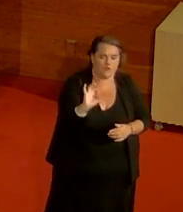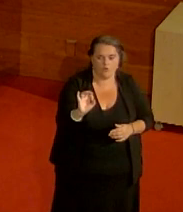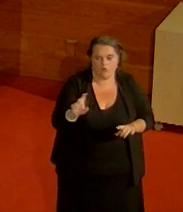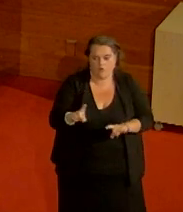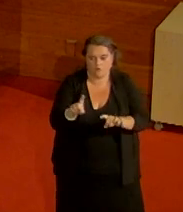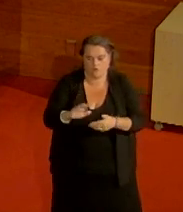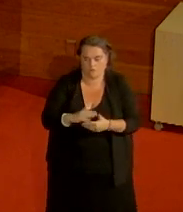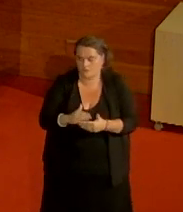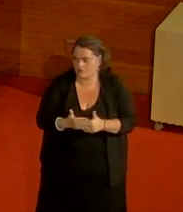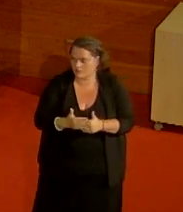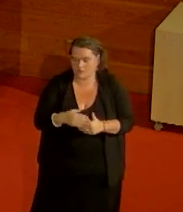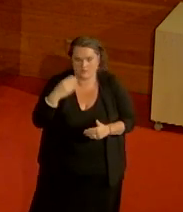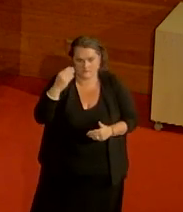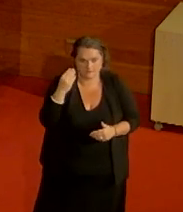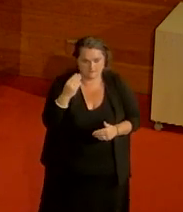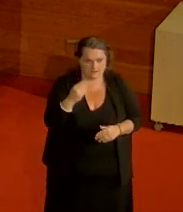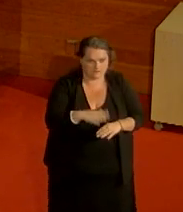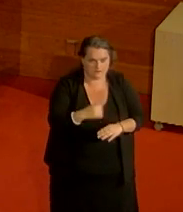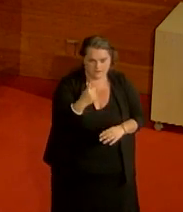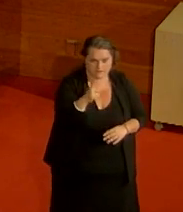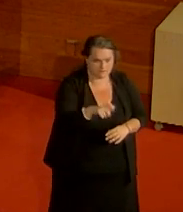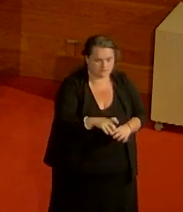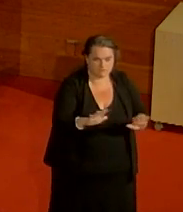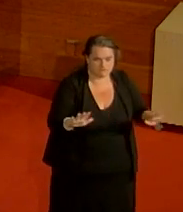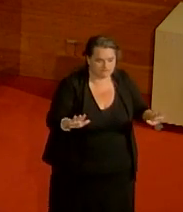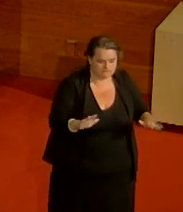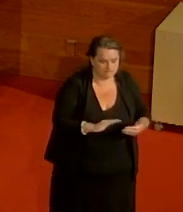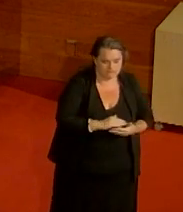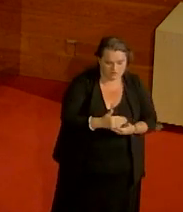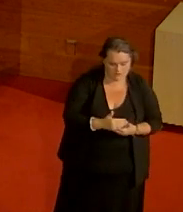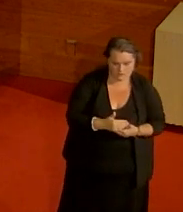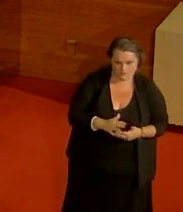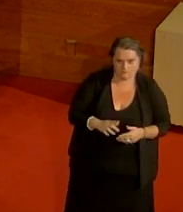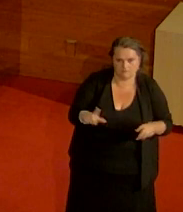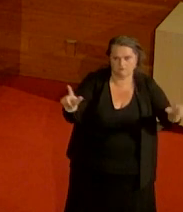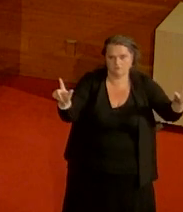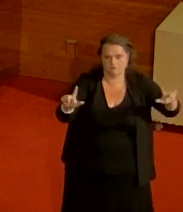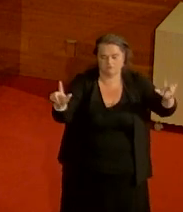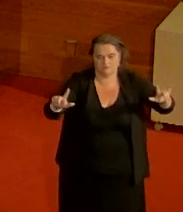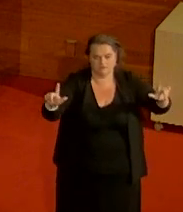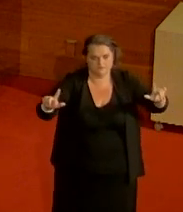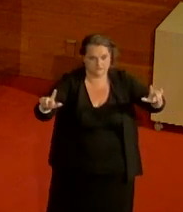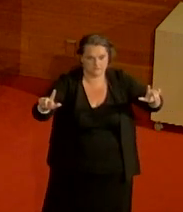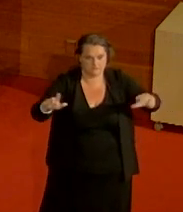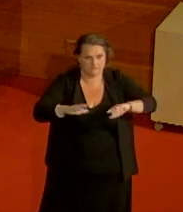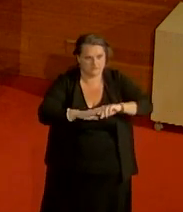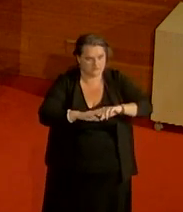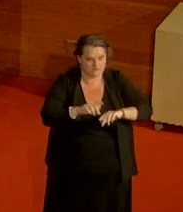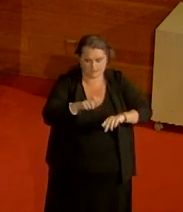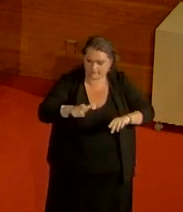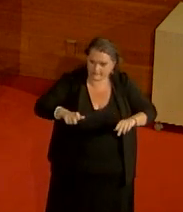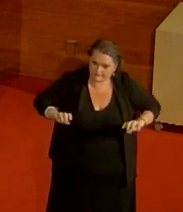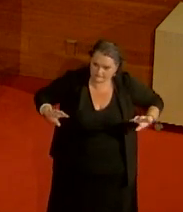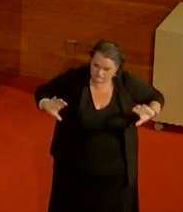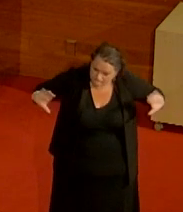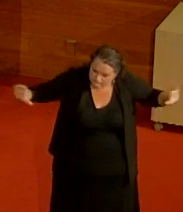portátiles están pensados para una persona la la televisión por ejemplo fue ese gran invento que nos permitía ver y nos permitía